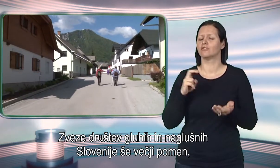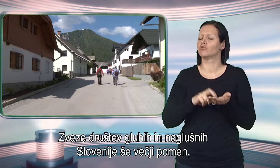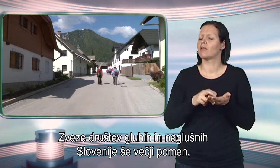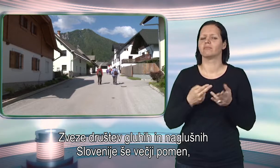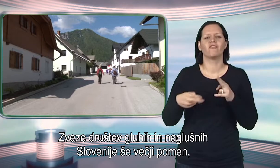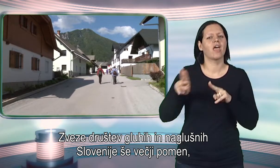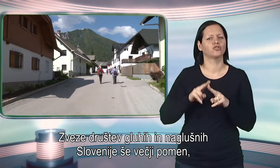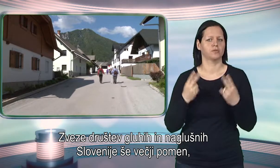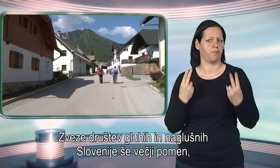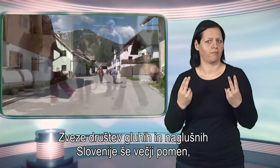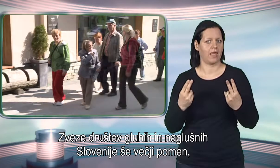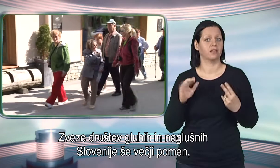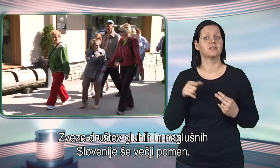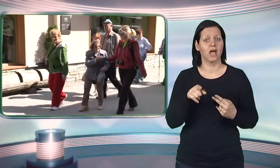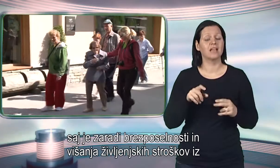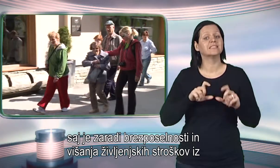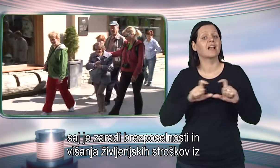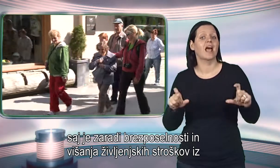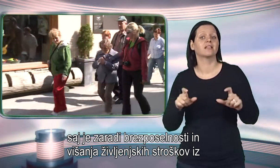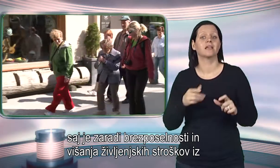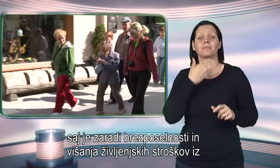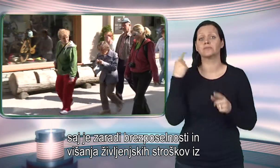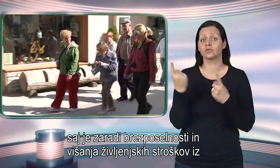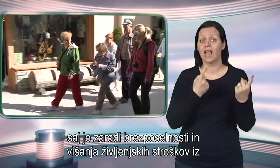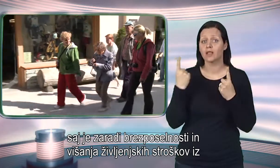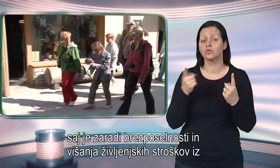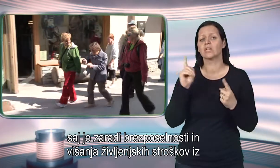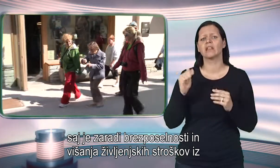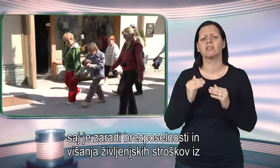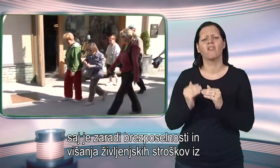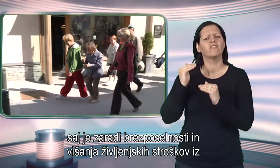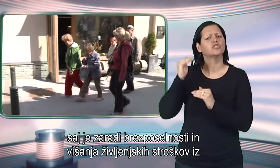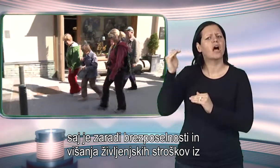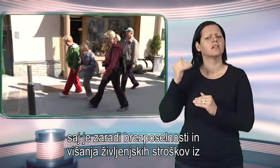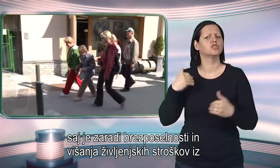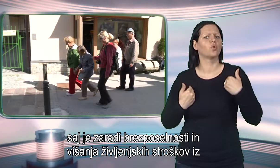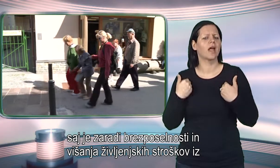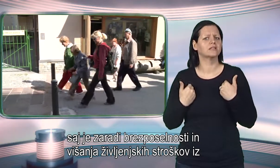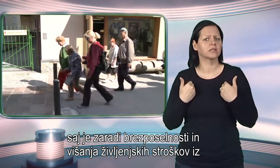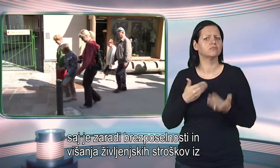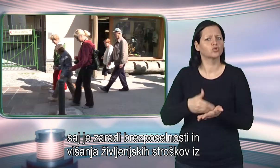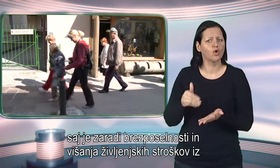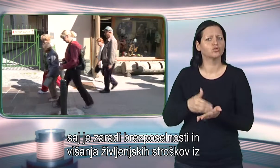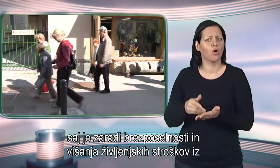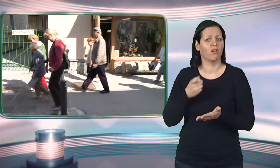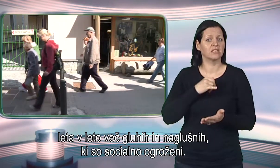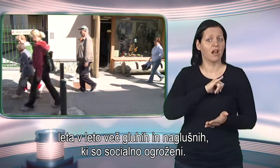pomen, saj je zaradi brezposelnosti in višanja življenjskih stroškov iz leta v leto več gluhih in naglušnih, ki